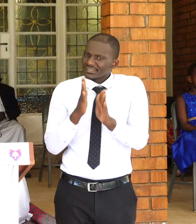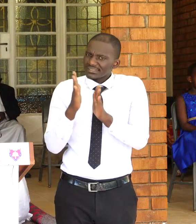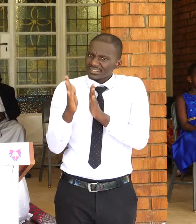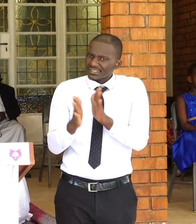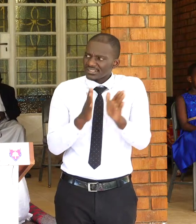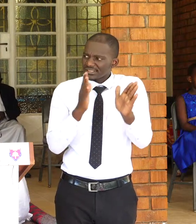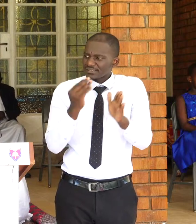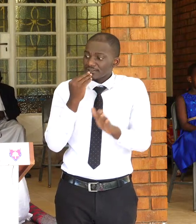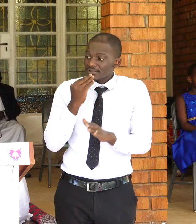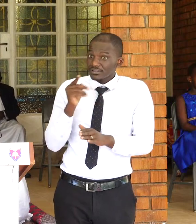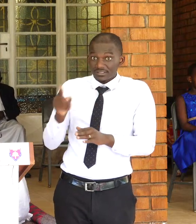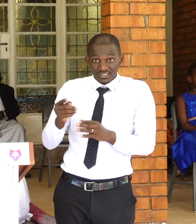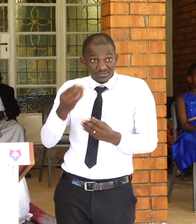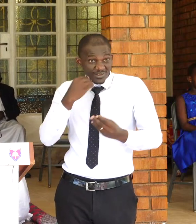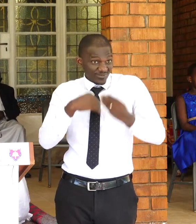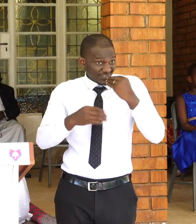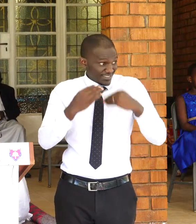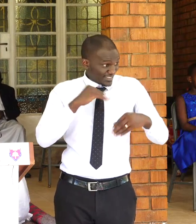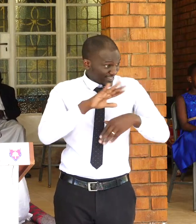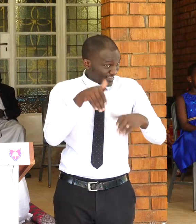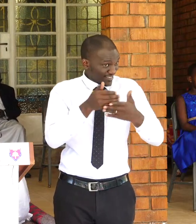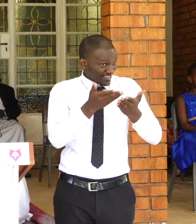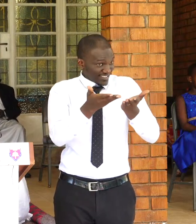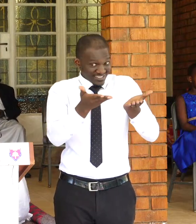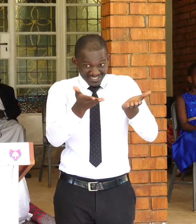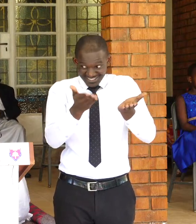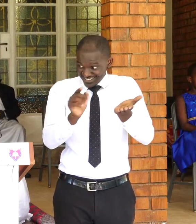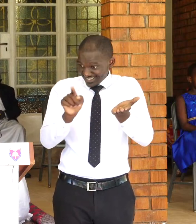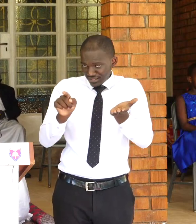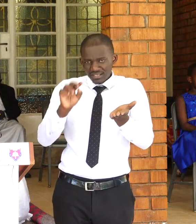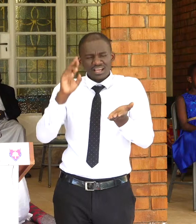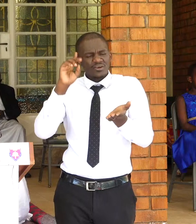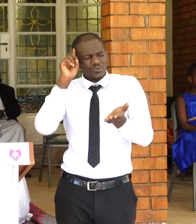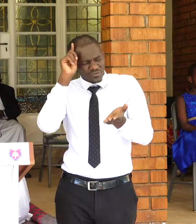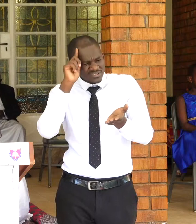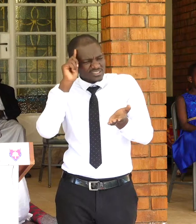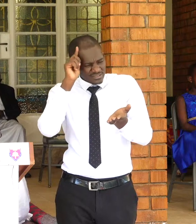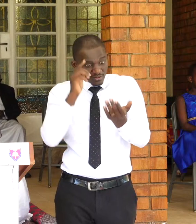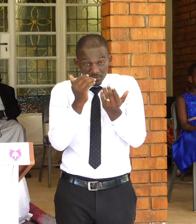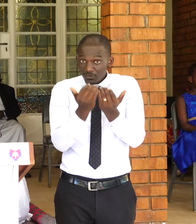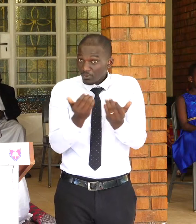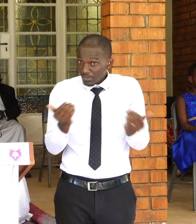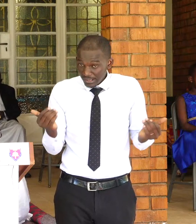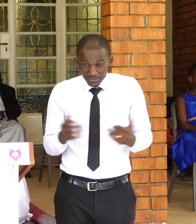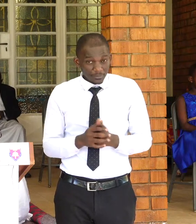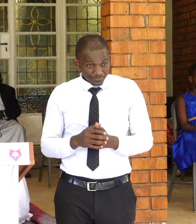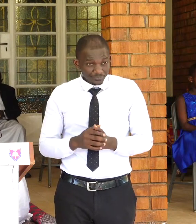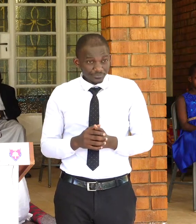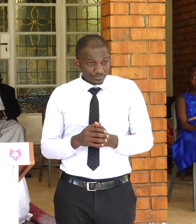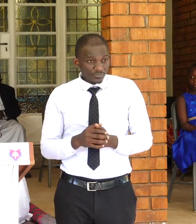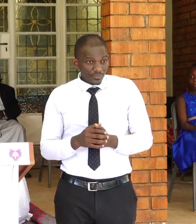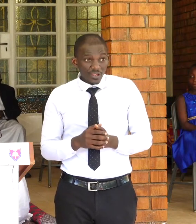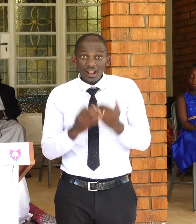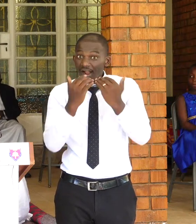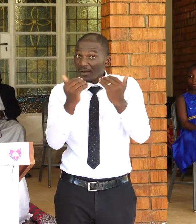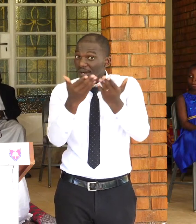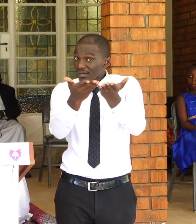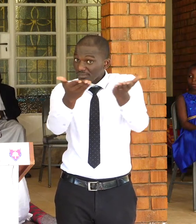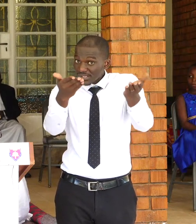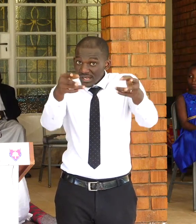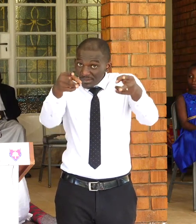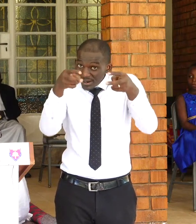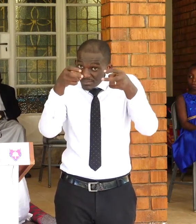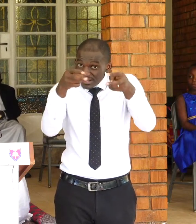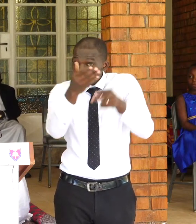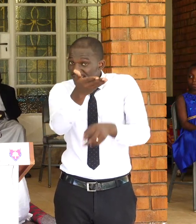emmere eno gye tulya ffenna. Ekisooka nalowoozesa ku baana, abaana bonna nga ompulira gwaliawo